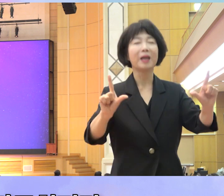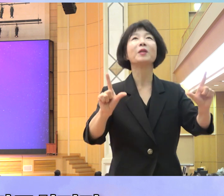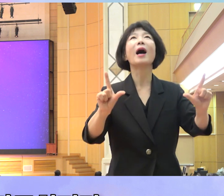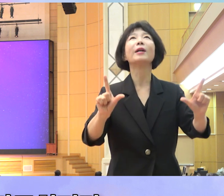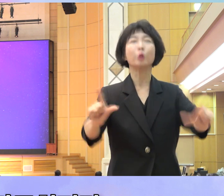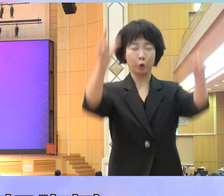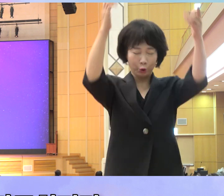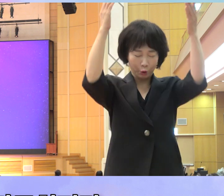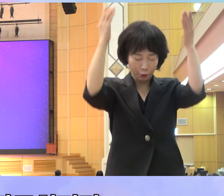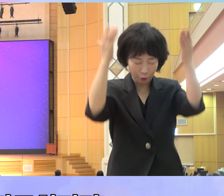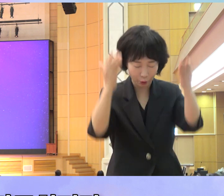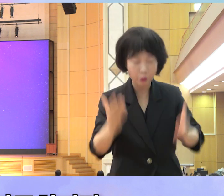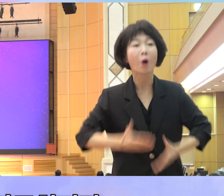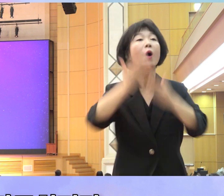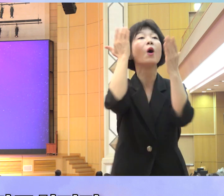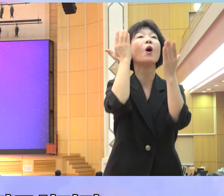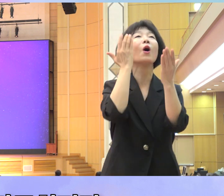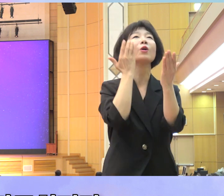새날